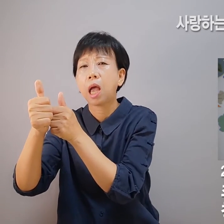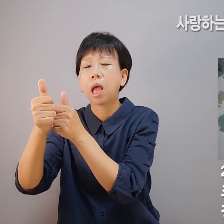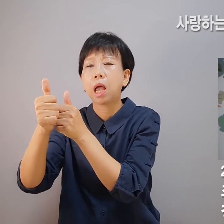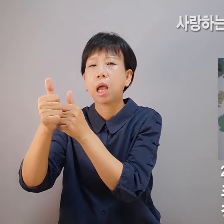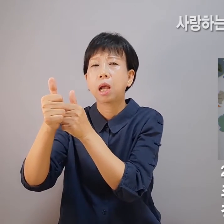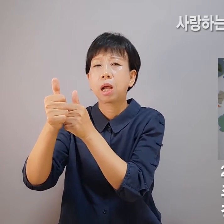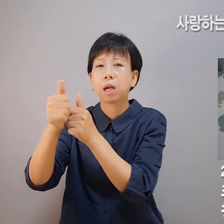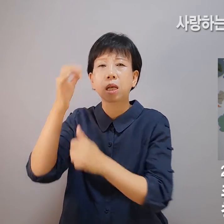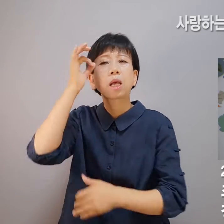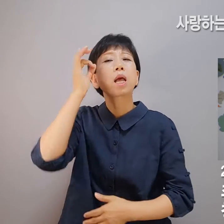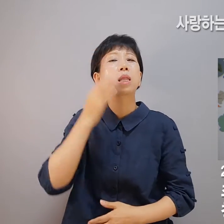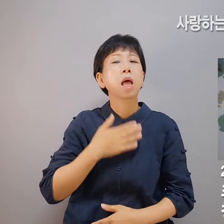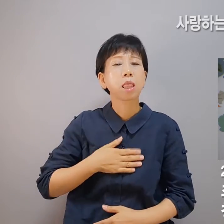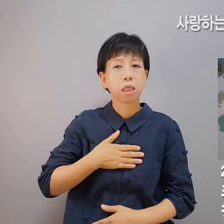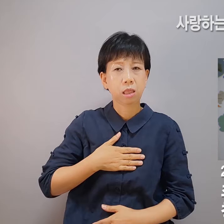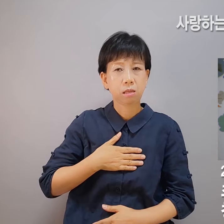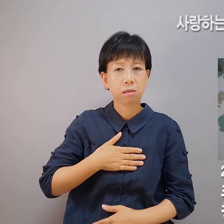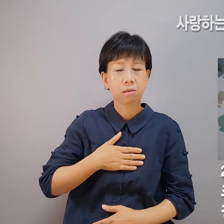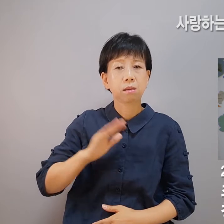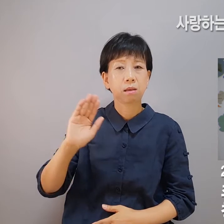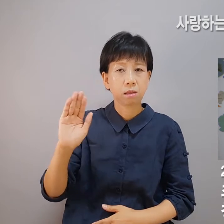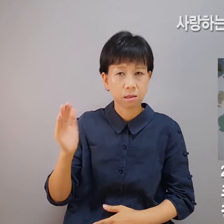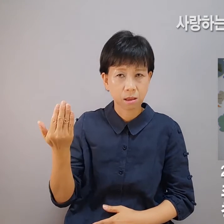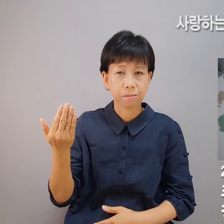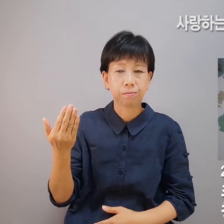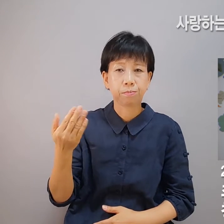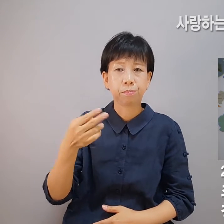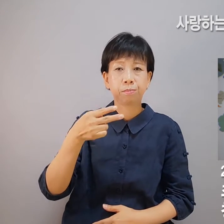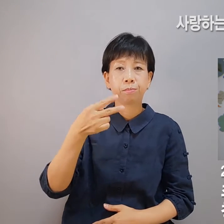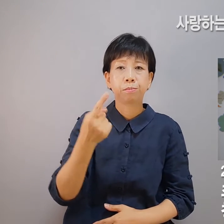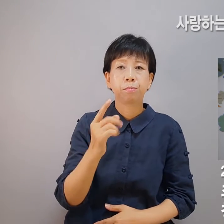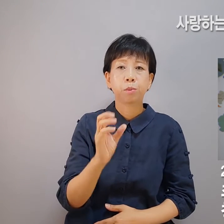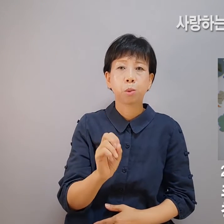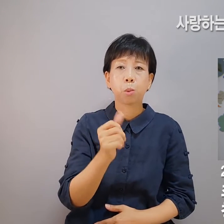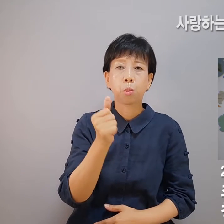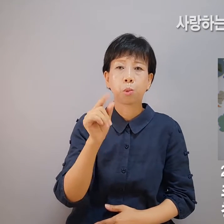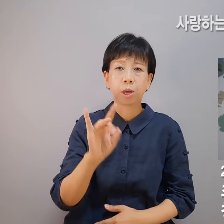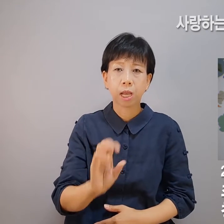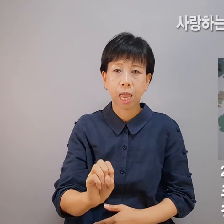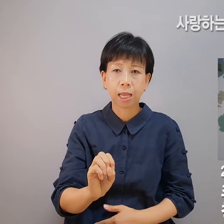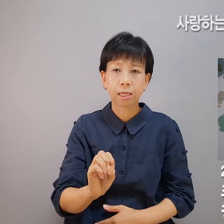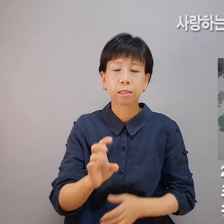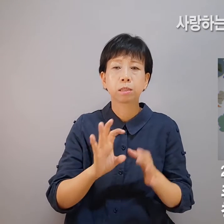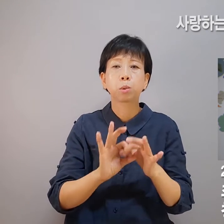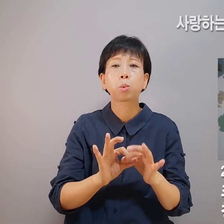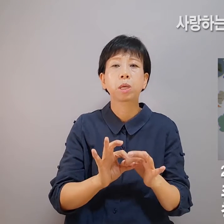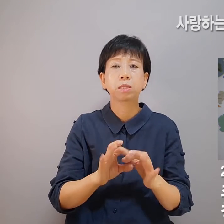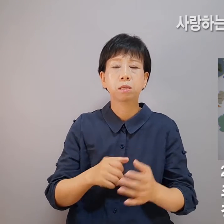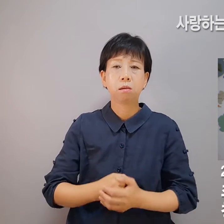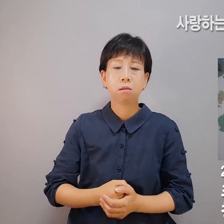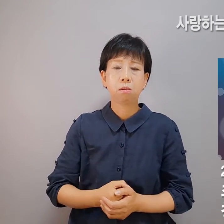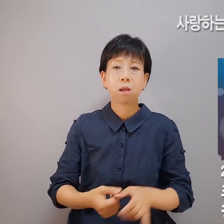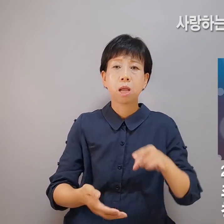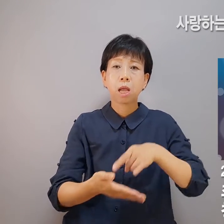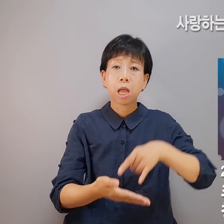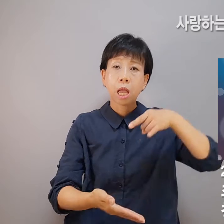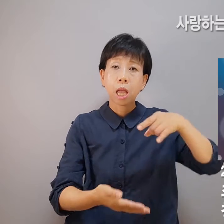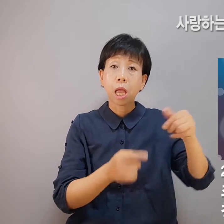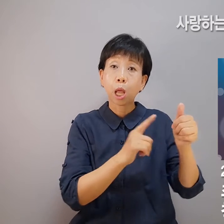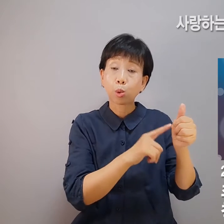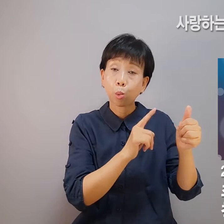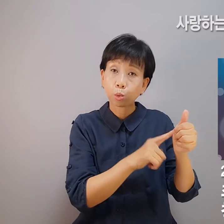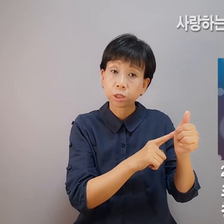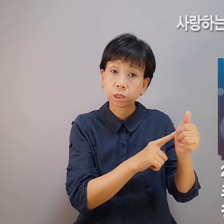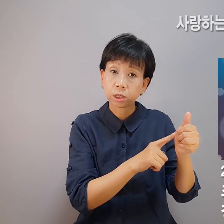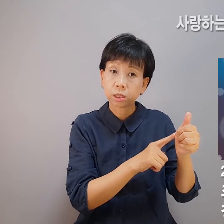것을 깨닫는 거죠. 그렇다면 에녹은 어떤 동행이었을까요? 다시 히브리서 11장 5절